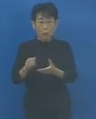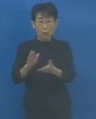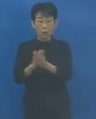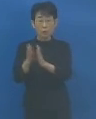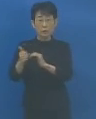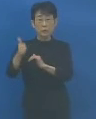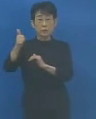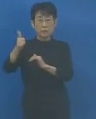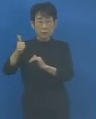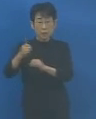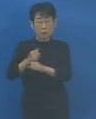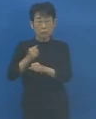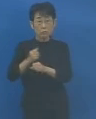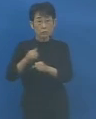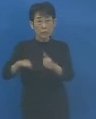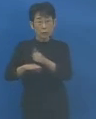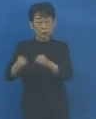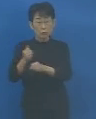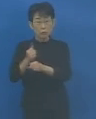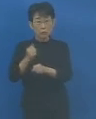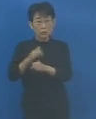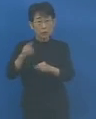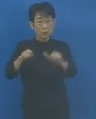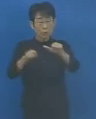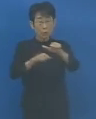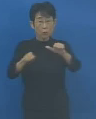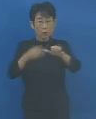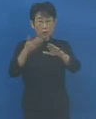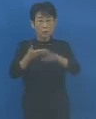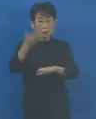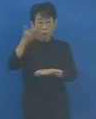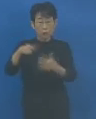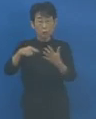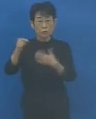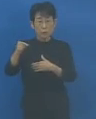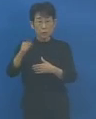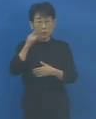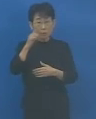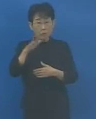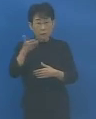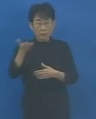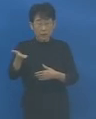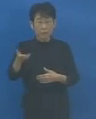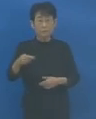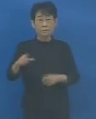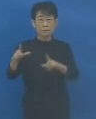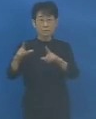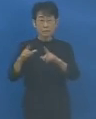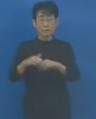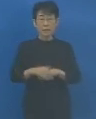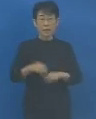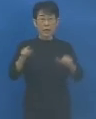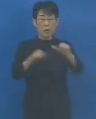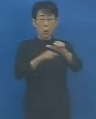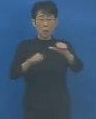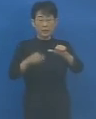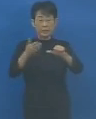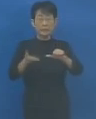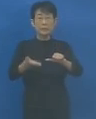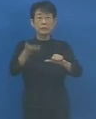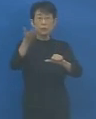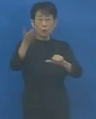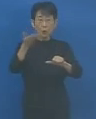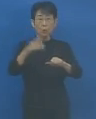ですけども、すでに5人以上のもう推薦というのはある程度目処がついているんでしょうか。 5人以上に5